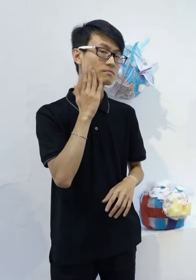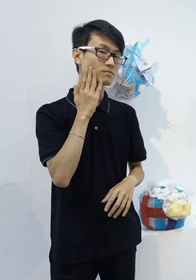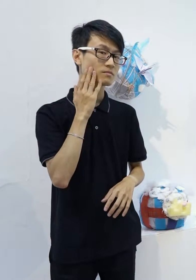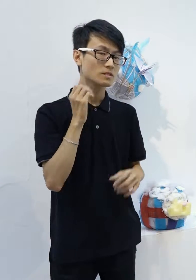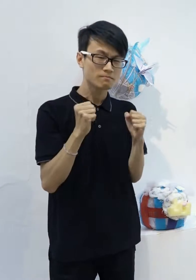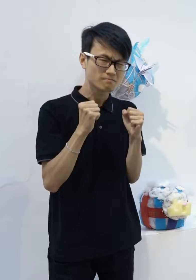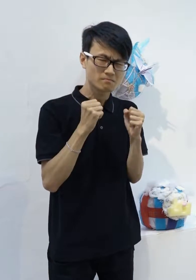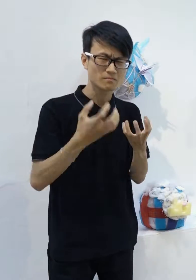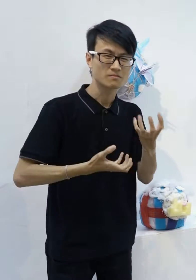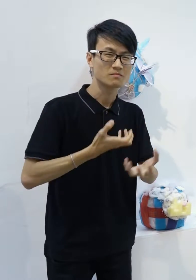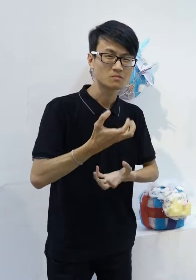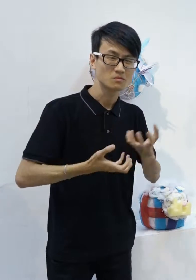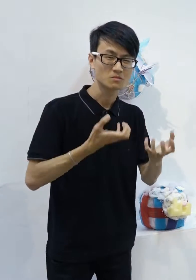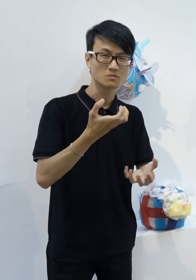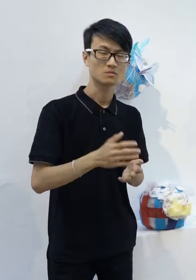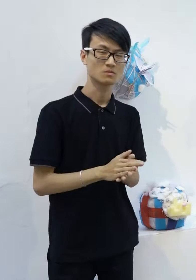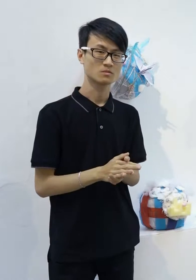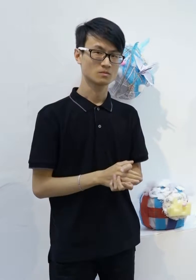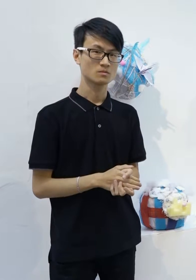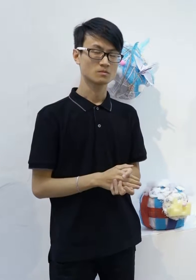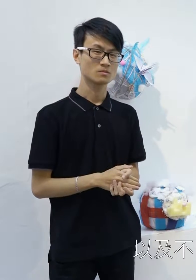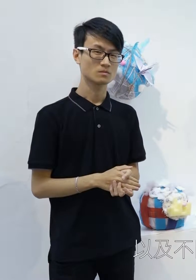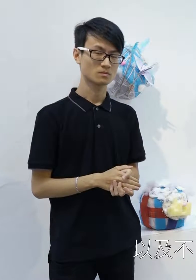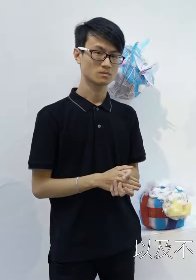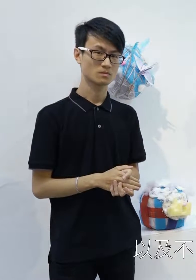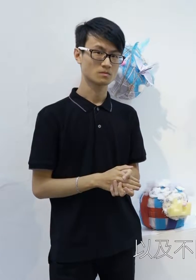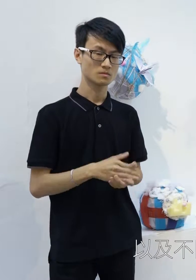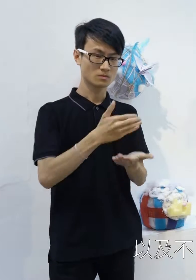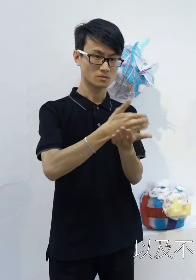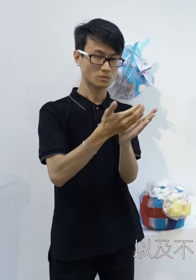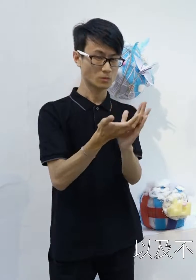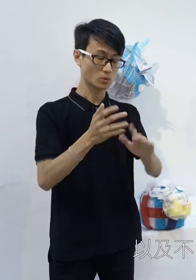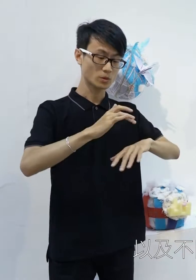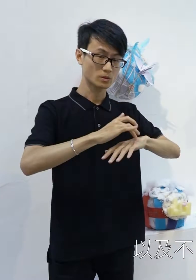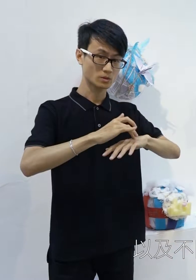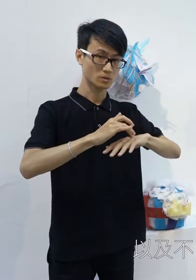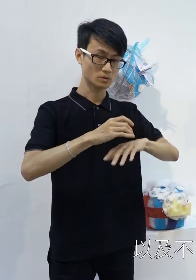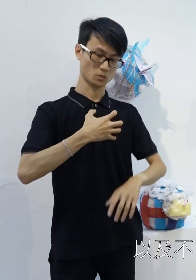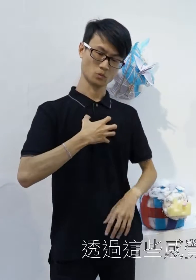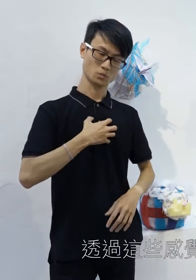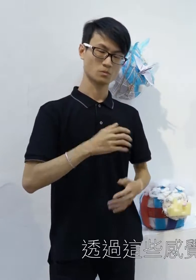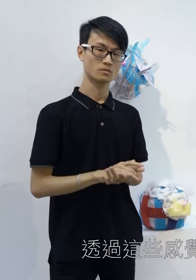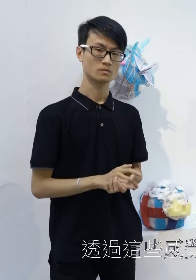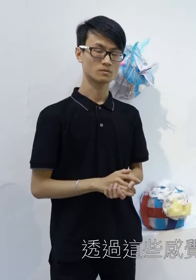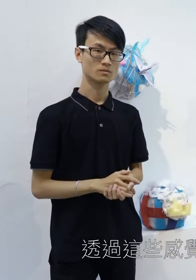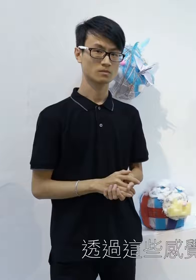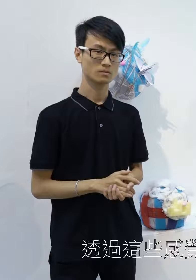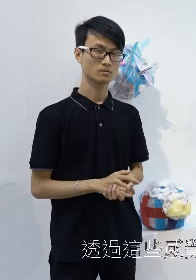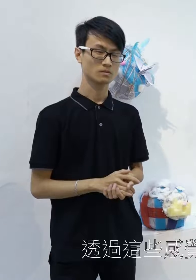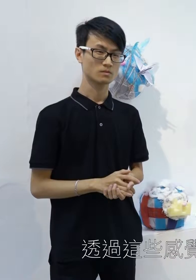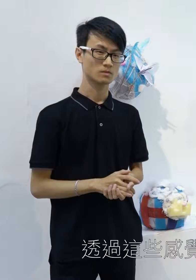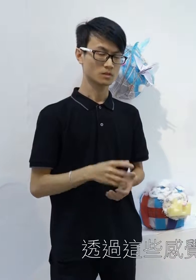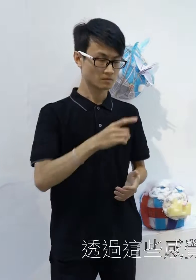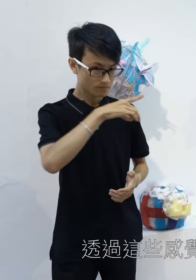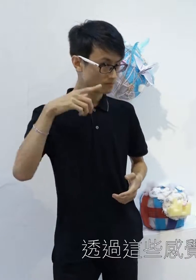冷暖啦，或者一啲吉啦、一啲唔同質感嘅感覺。咁咧就透過呢啲感覺咧，